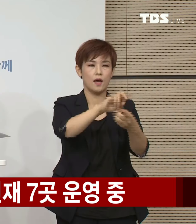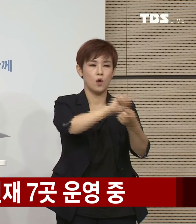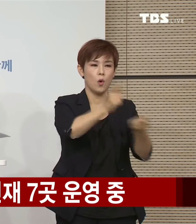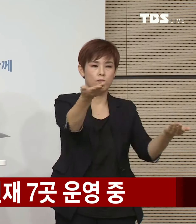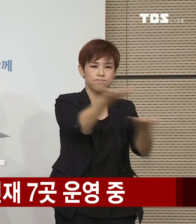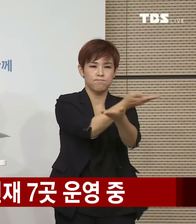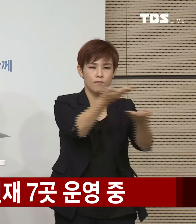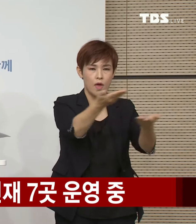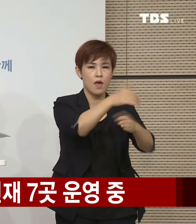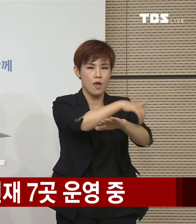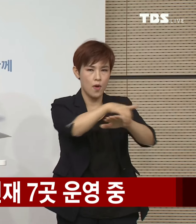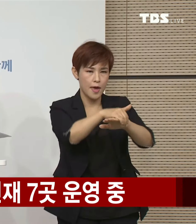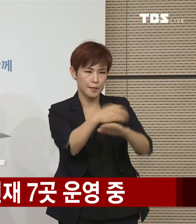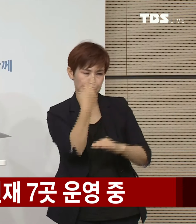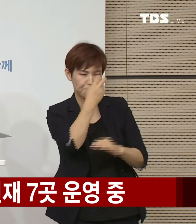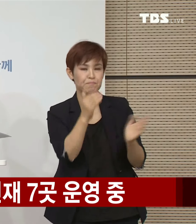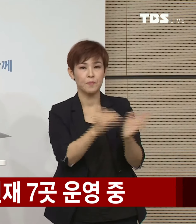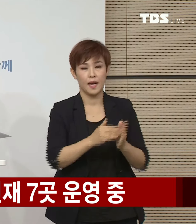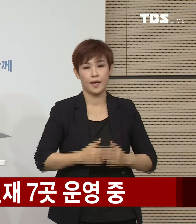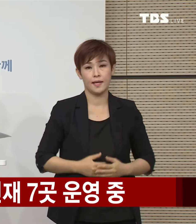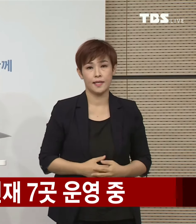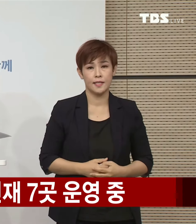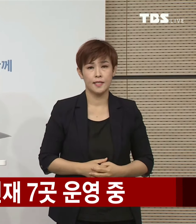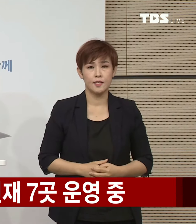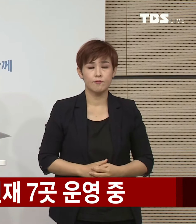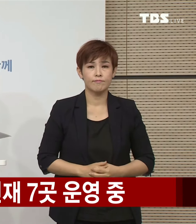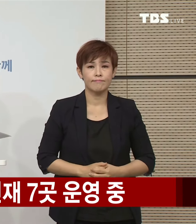체계를 점검하였습니다.